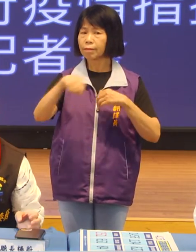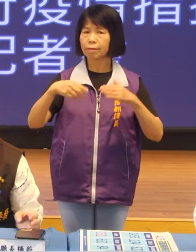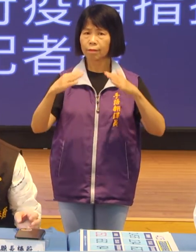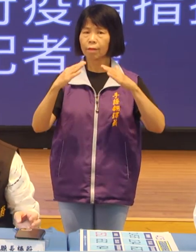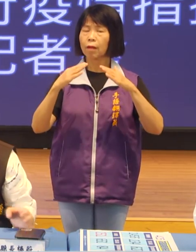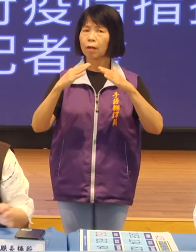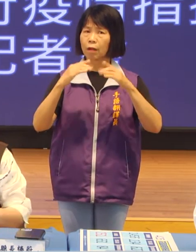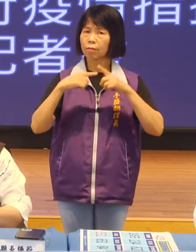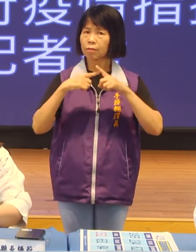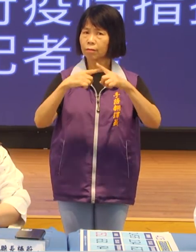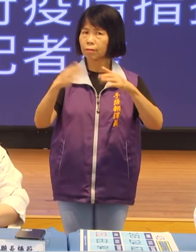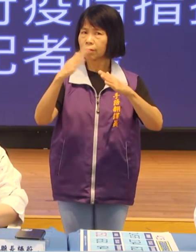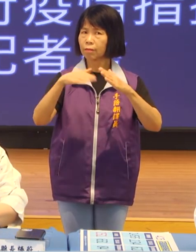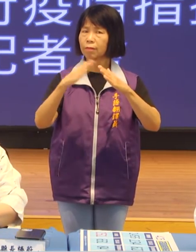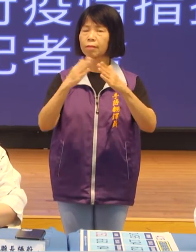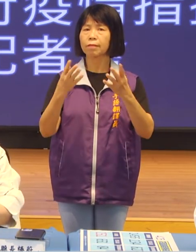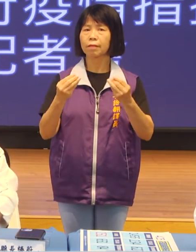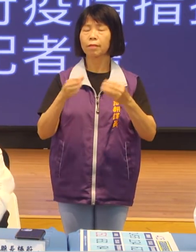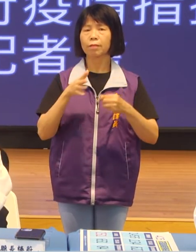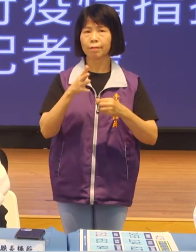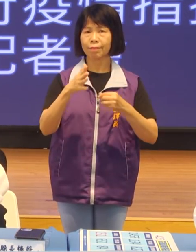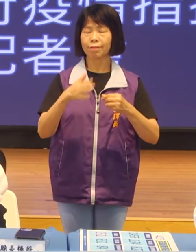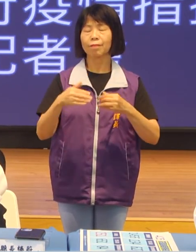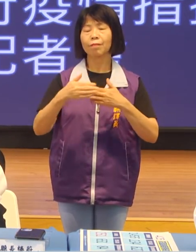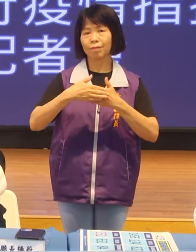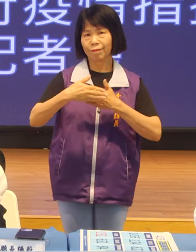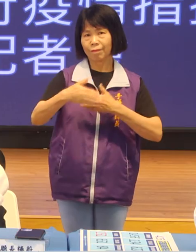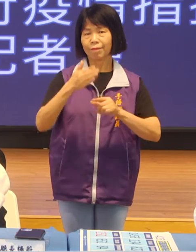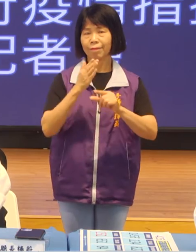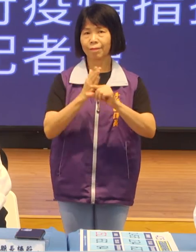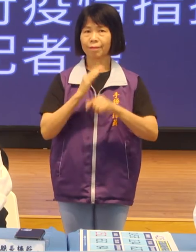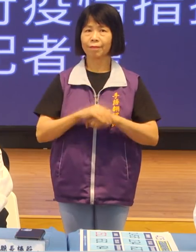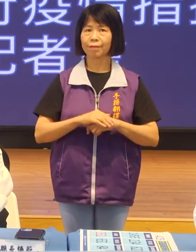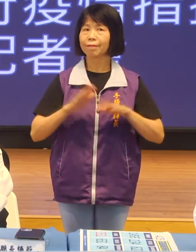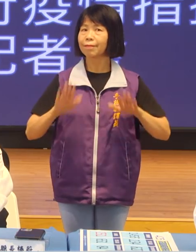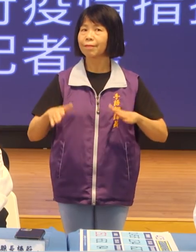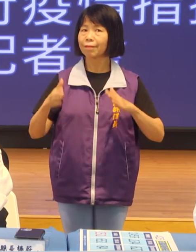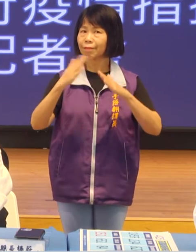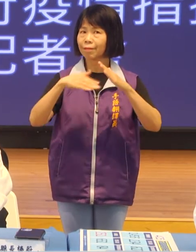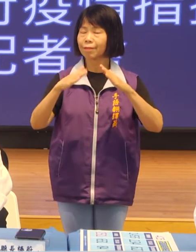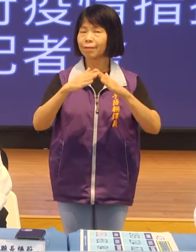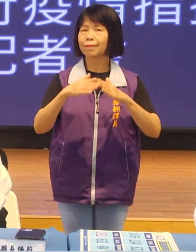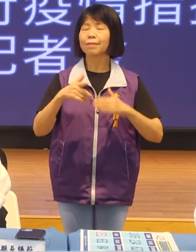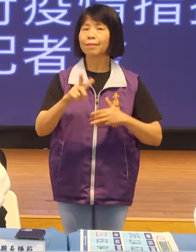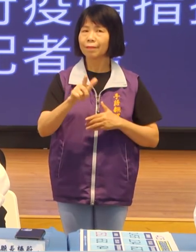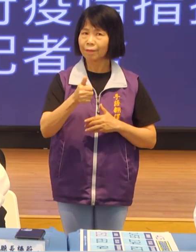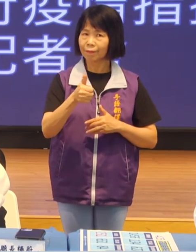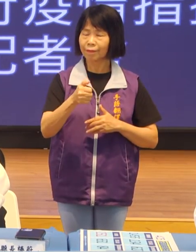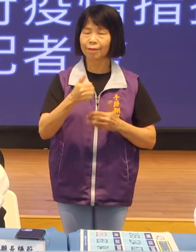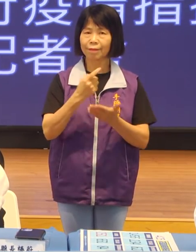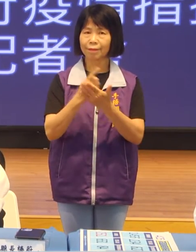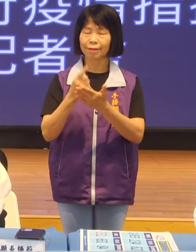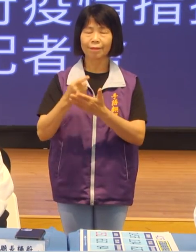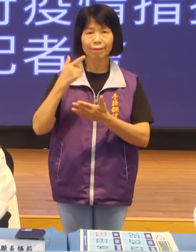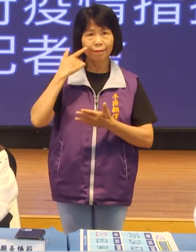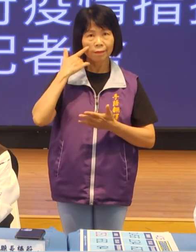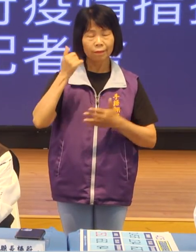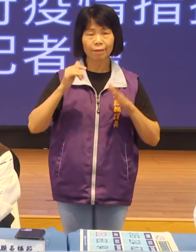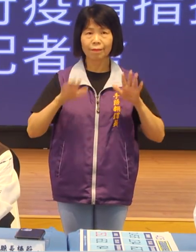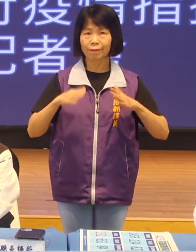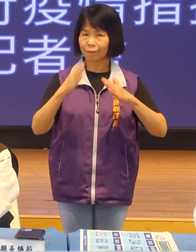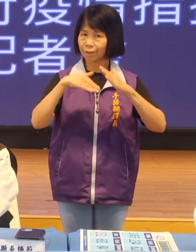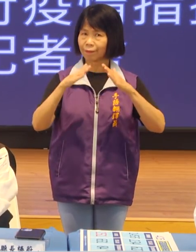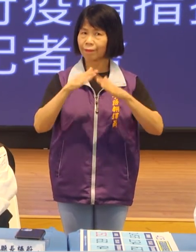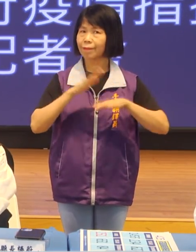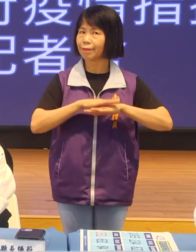到校的所以这个我们校园上基本上还是感谢各位家长，通常还是安全的。那在